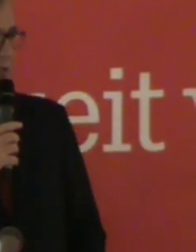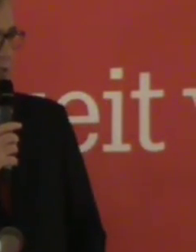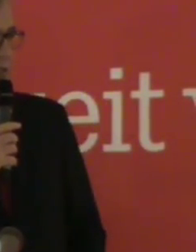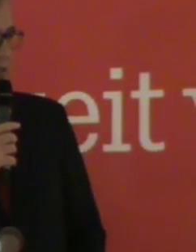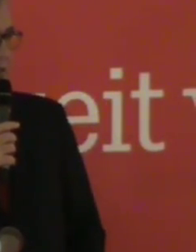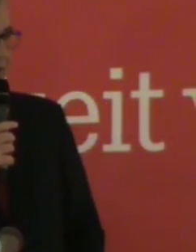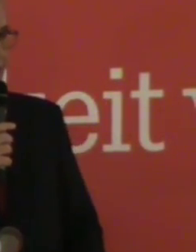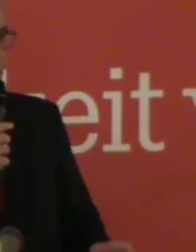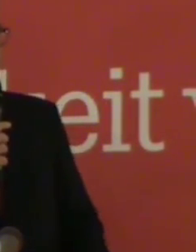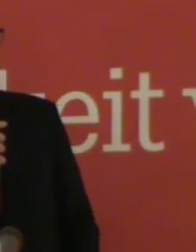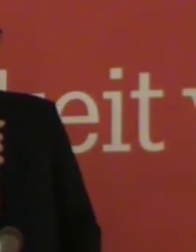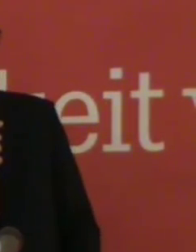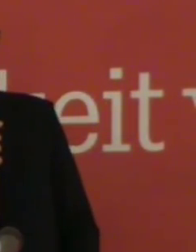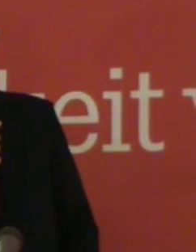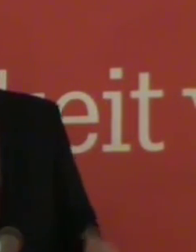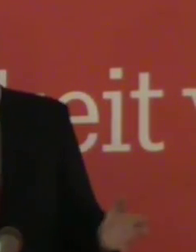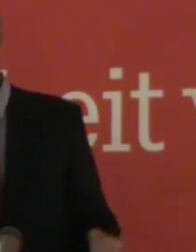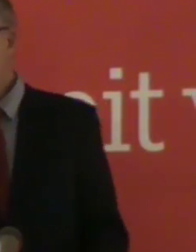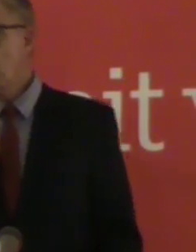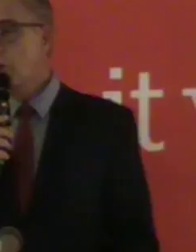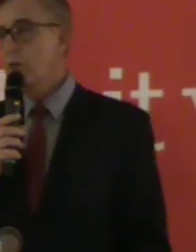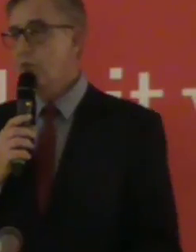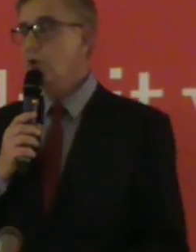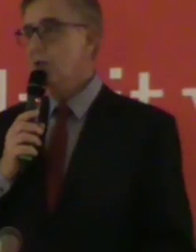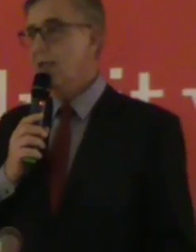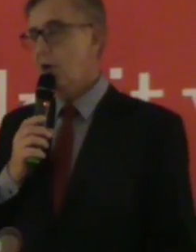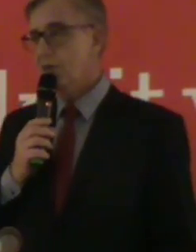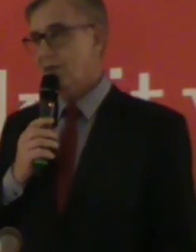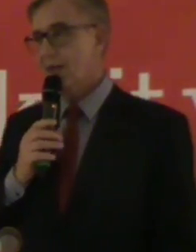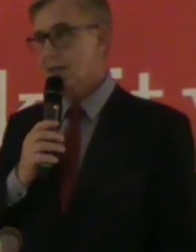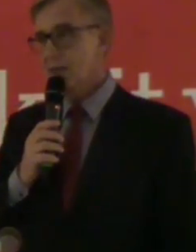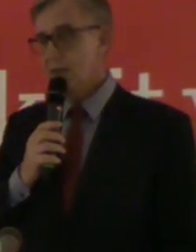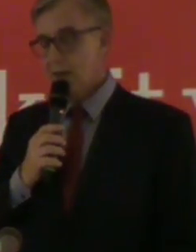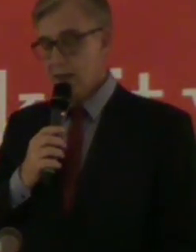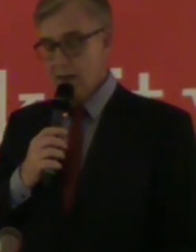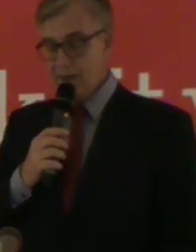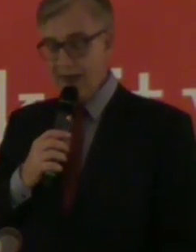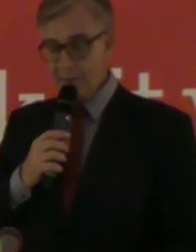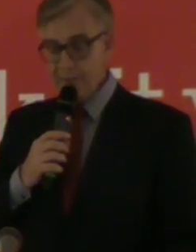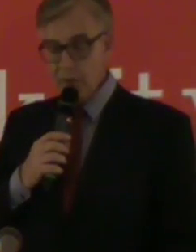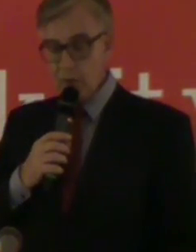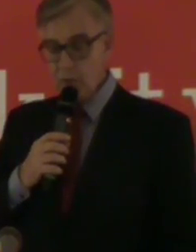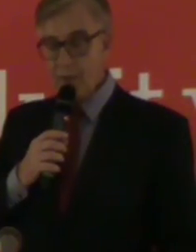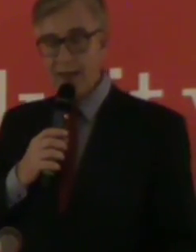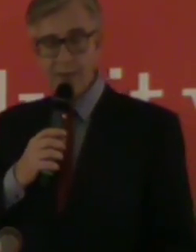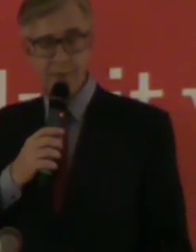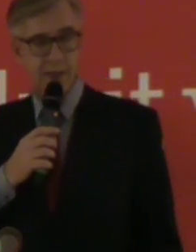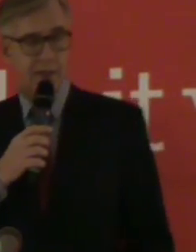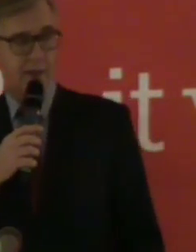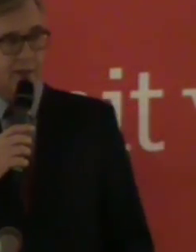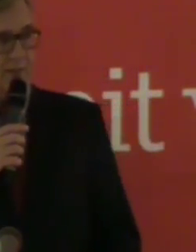ansonsten. Wir haben über 60 Millionen Flüchtlinge auf der Welt. Wir haben